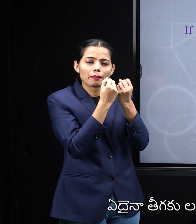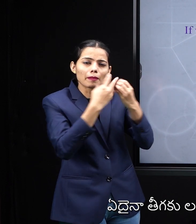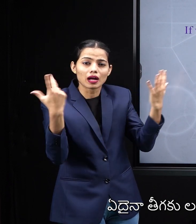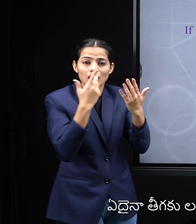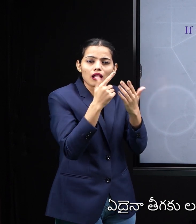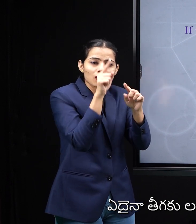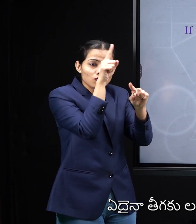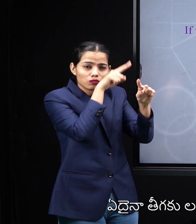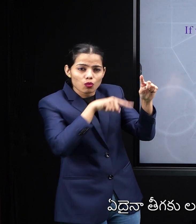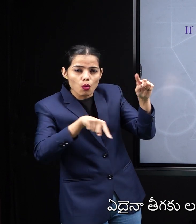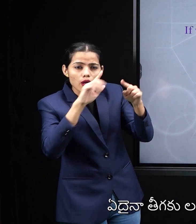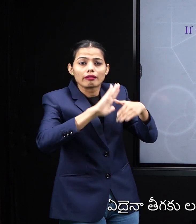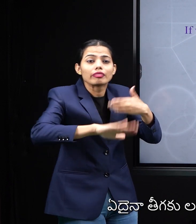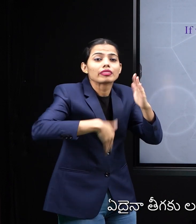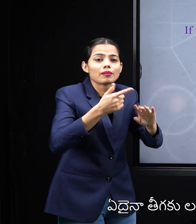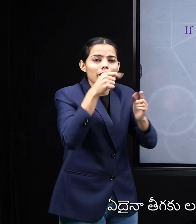తీగను విభజిస్తుంది.